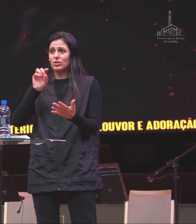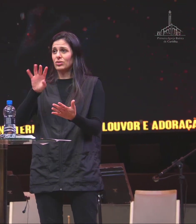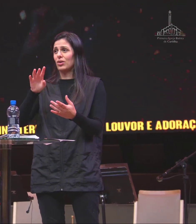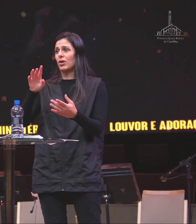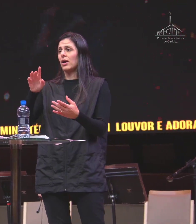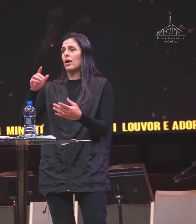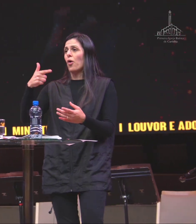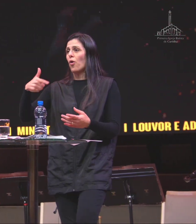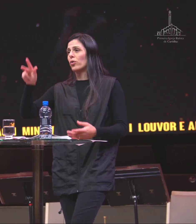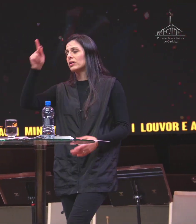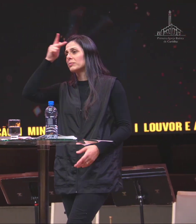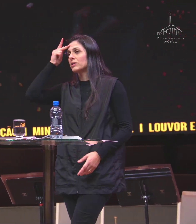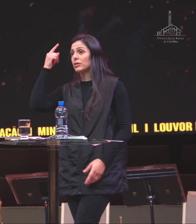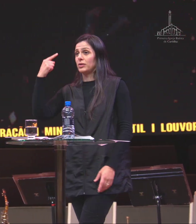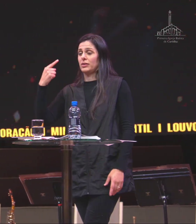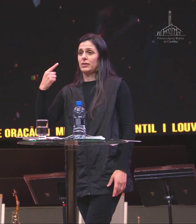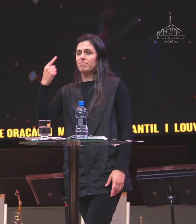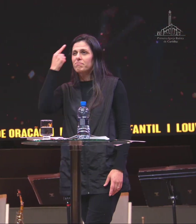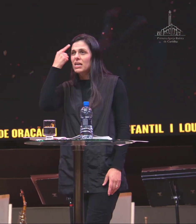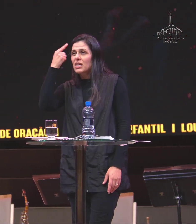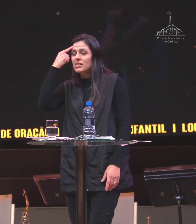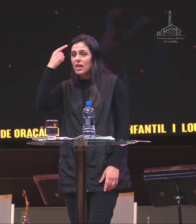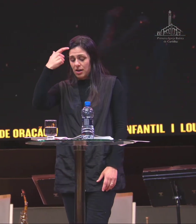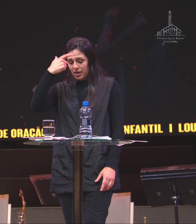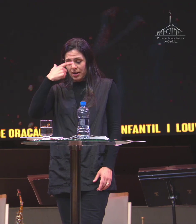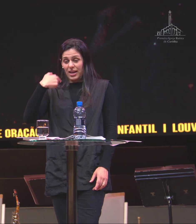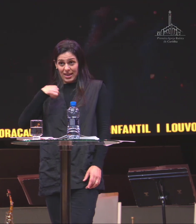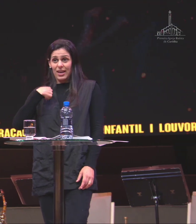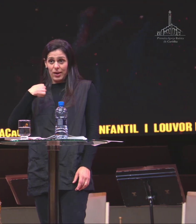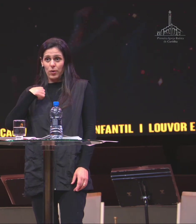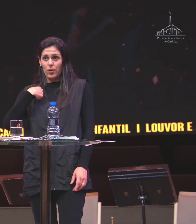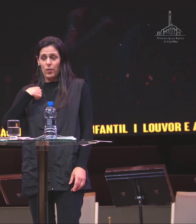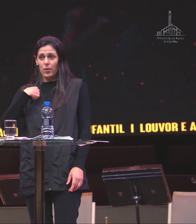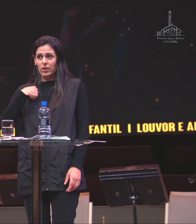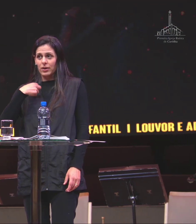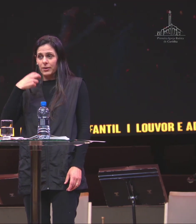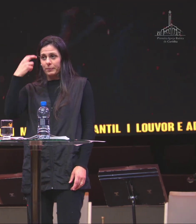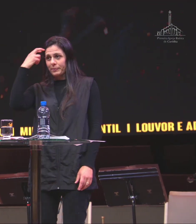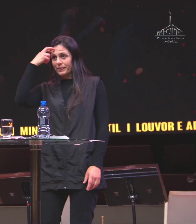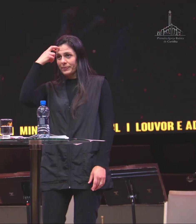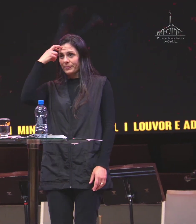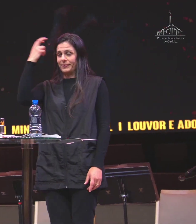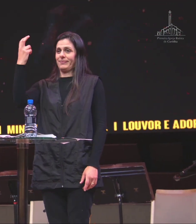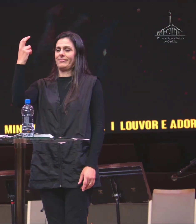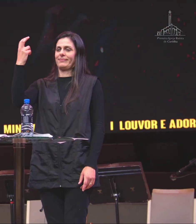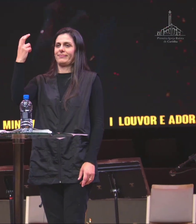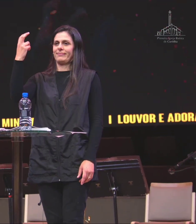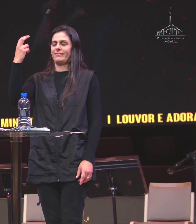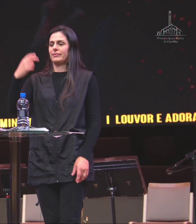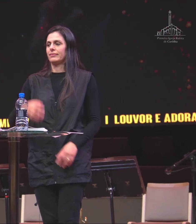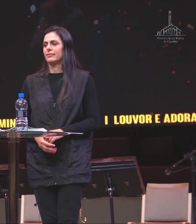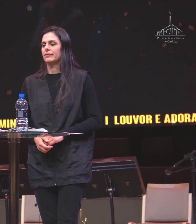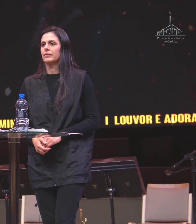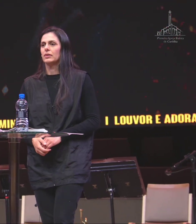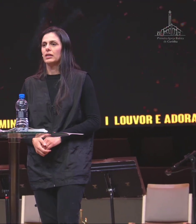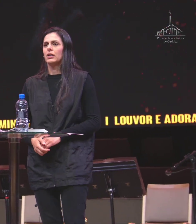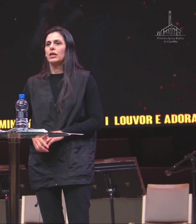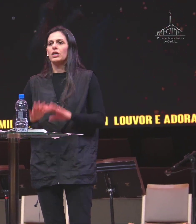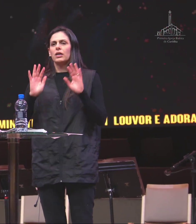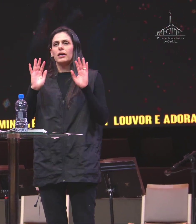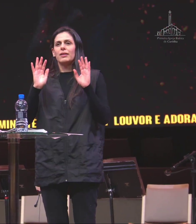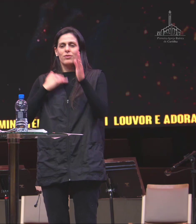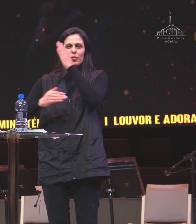um amigo, porque nunca é a gente, né? Sempre o outro. Para que Deus transforme algumas coisas na vida dele. Ora,